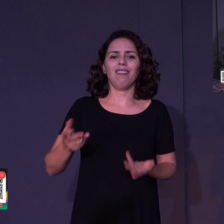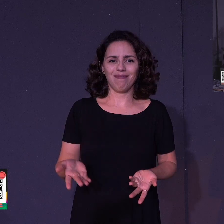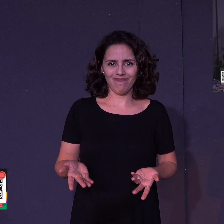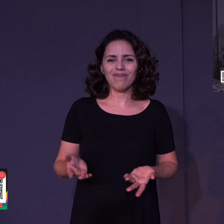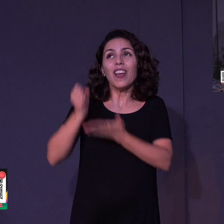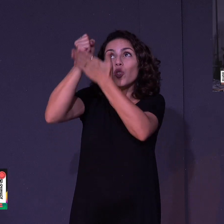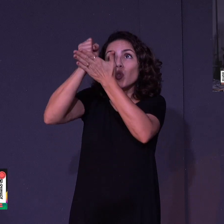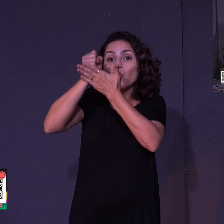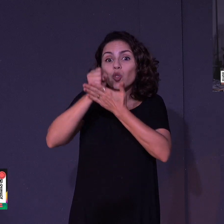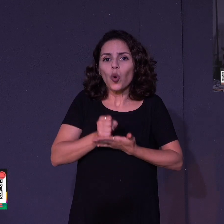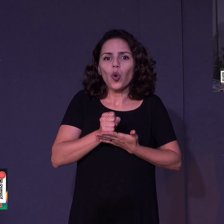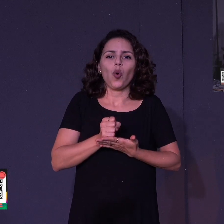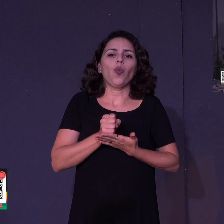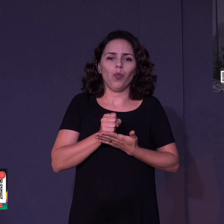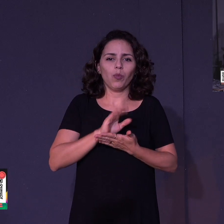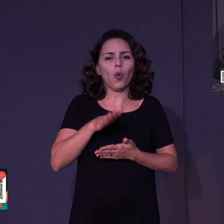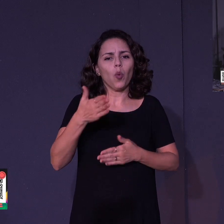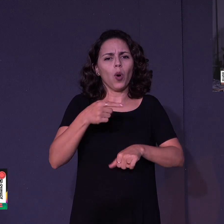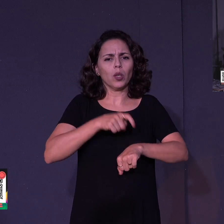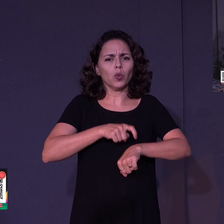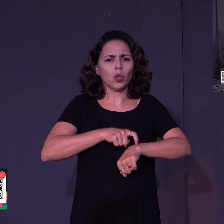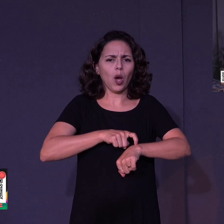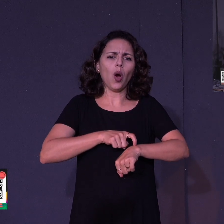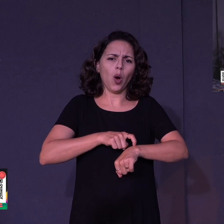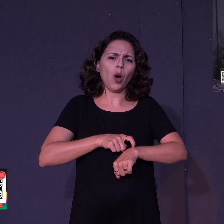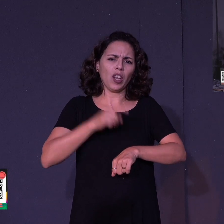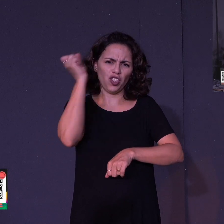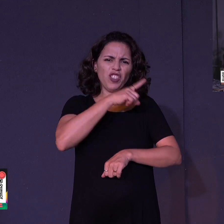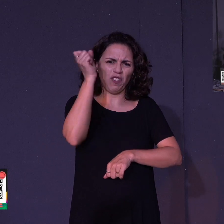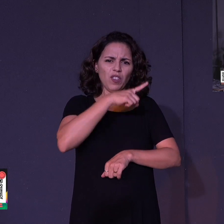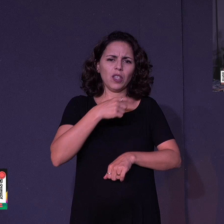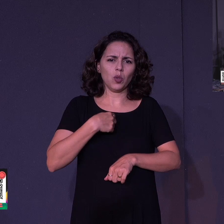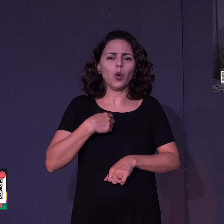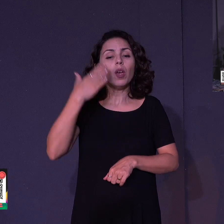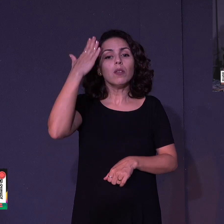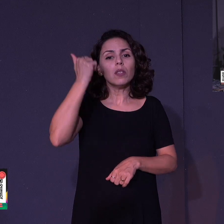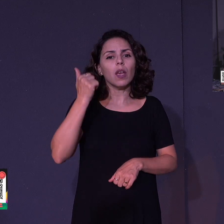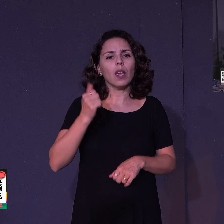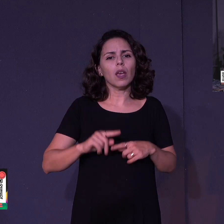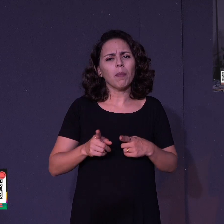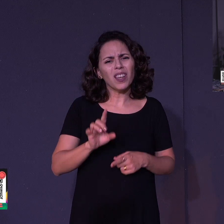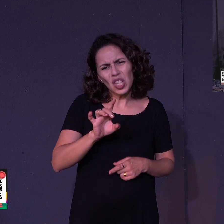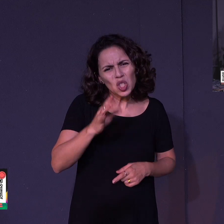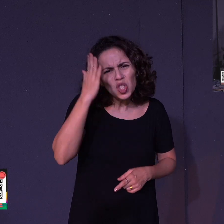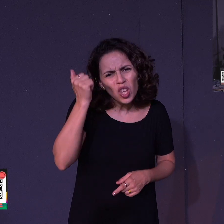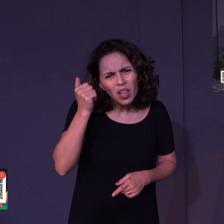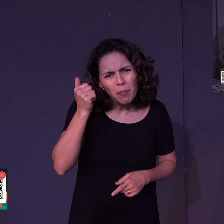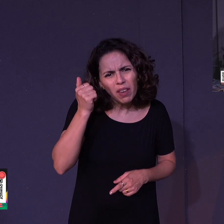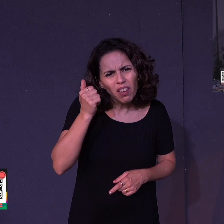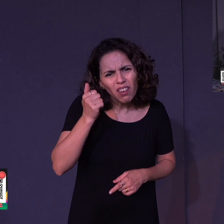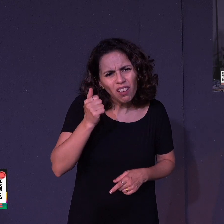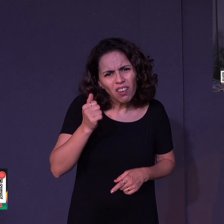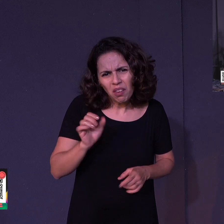isso é uma verdade plena, eu sei disso. Mas tão importante quanto saber destas verdades, que Deus é Senhor da paz, que